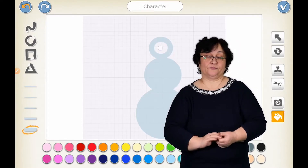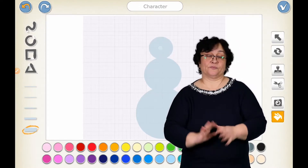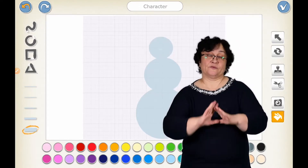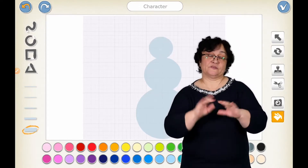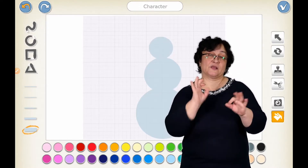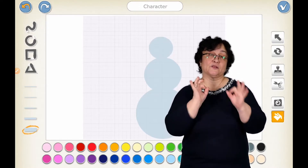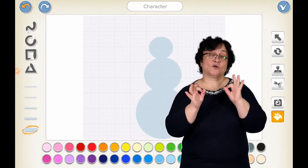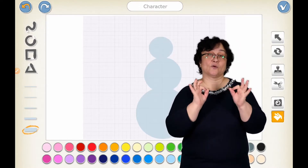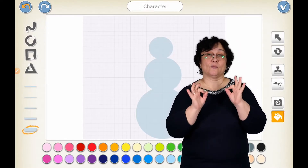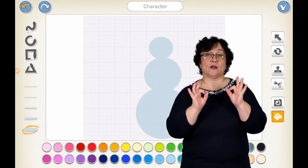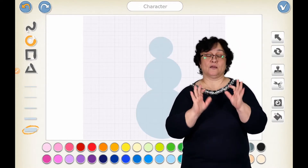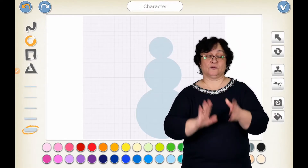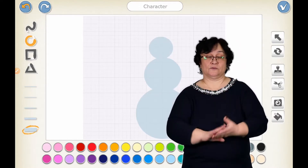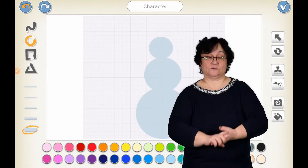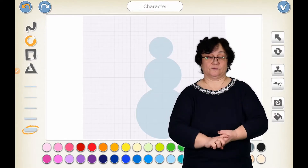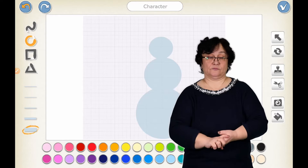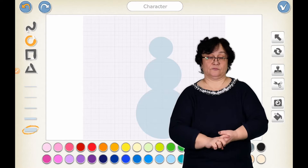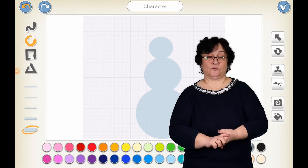і замалювати.